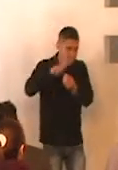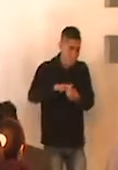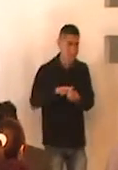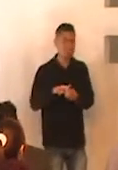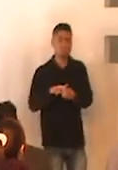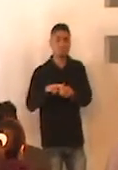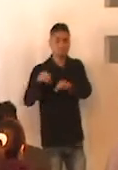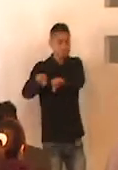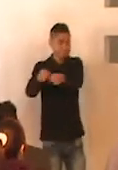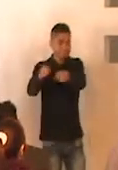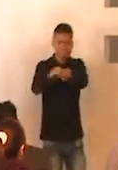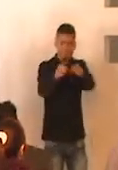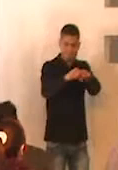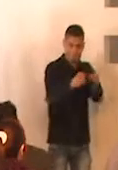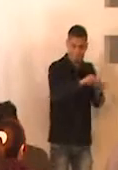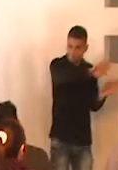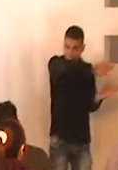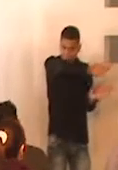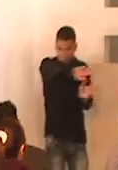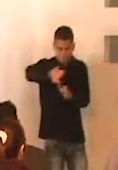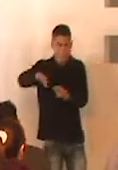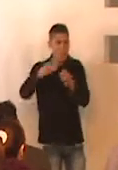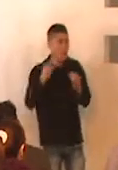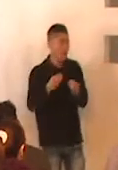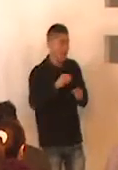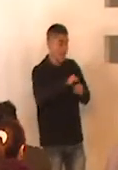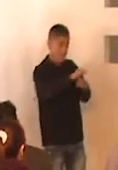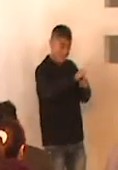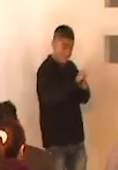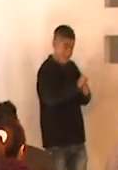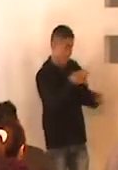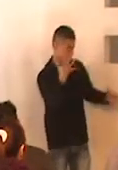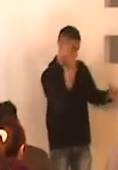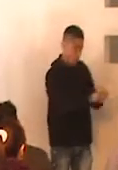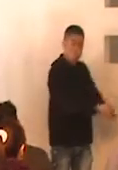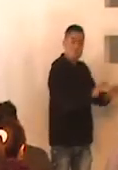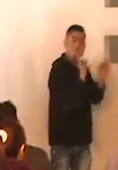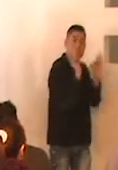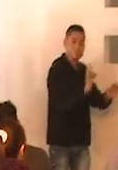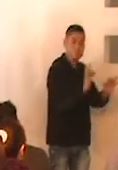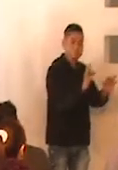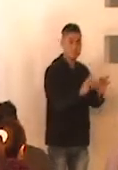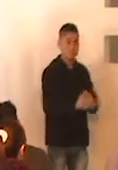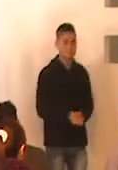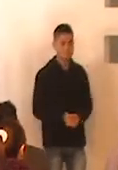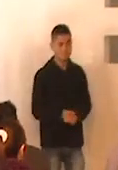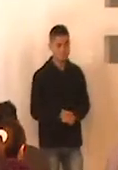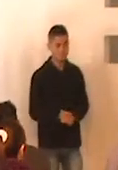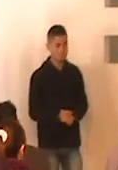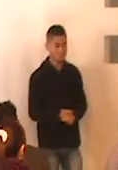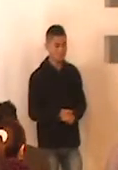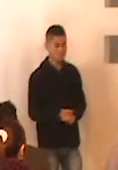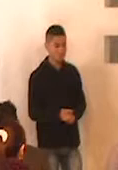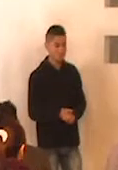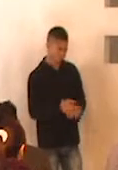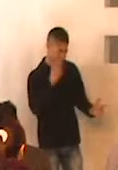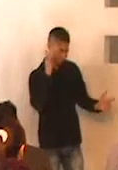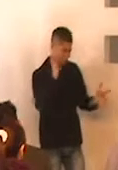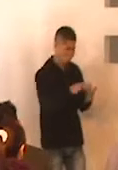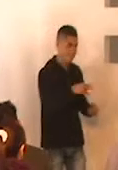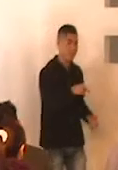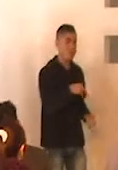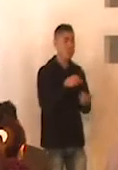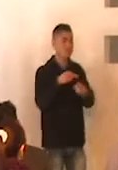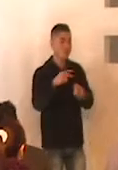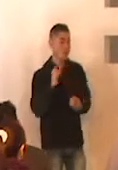verdaderas prácticas pedagógicas inclusivas, porque aún estando en una política y hablando de políticas de inclusión a nivel de educación,